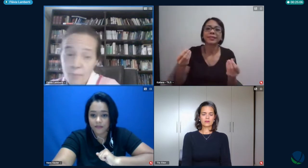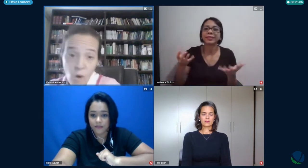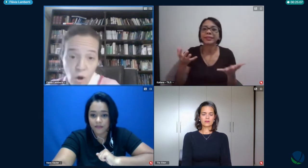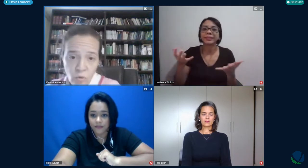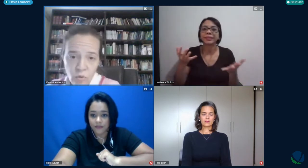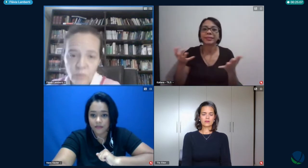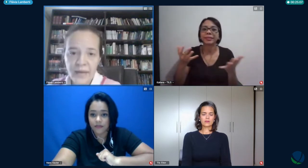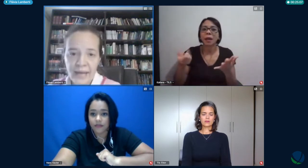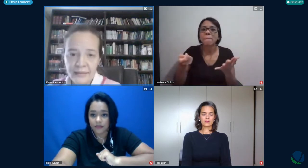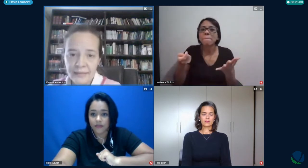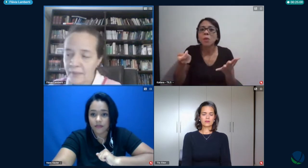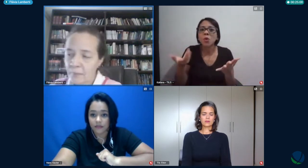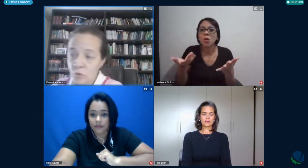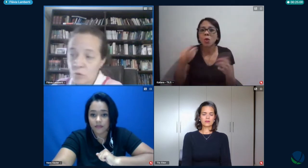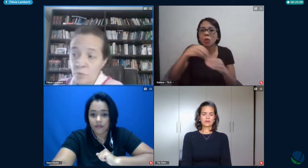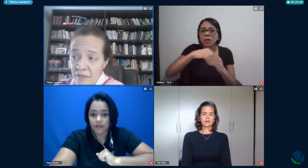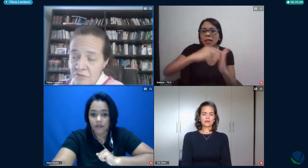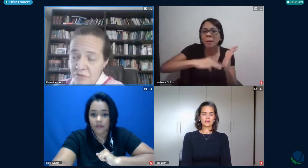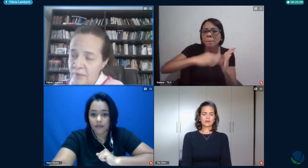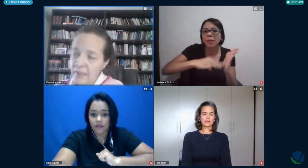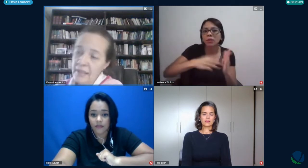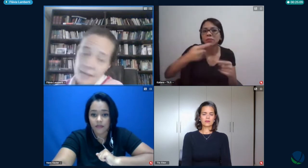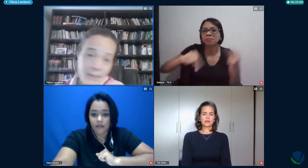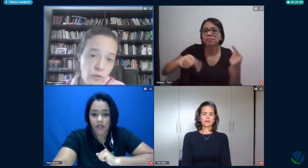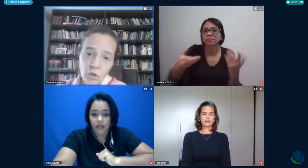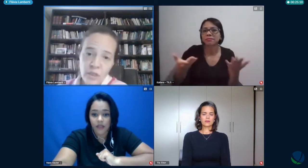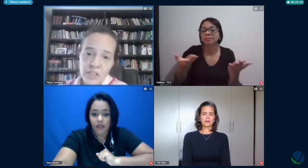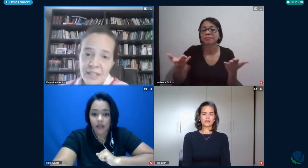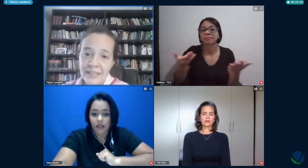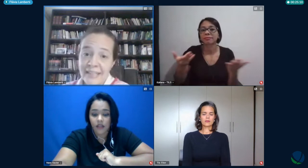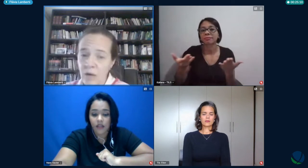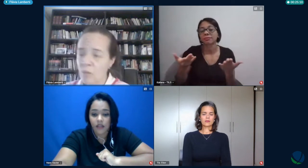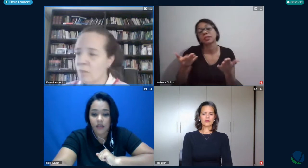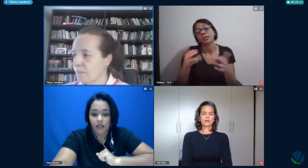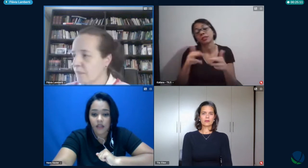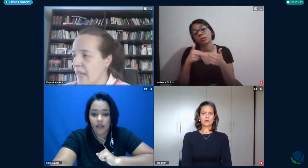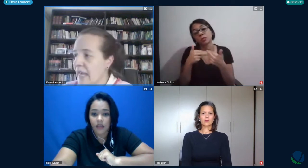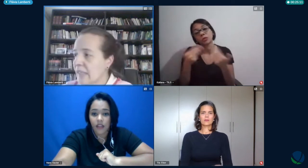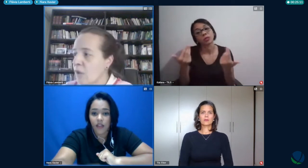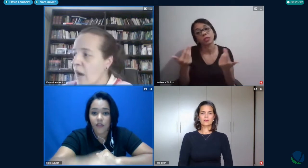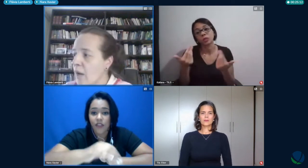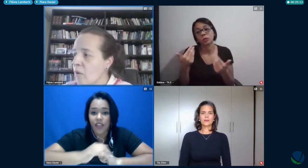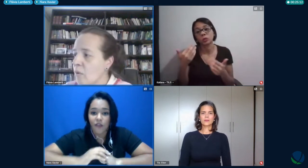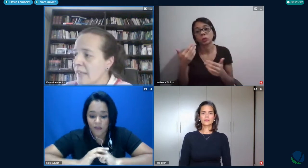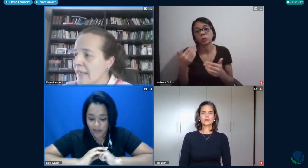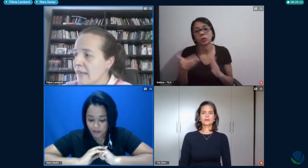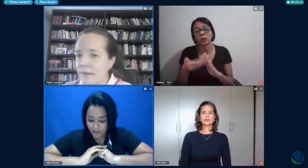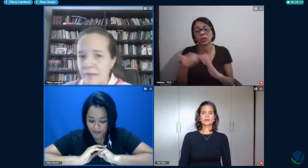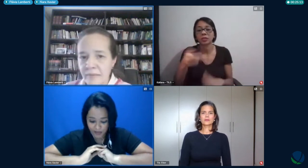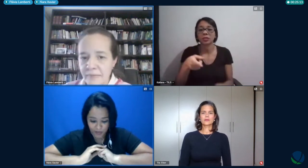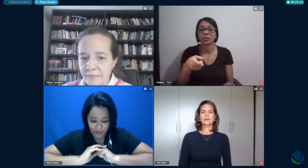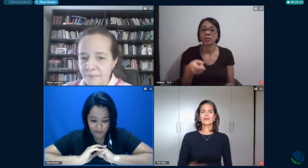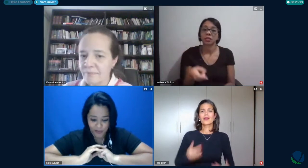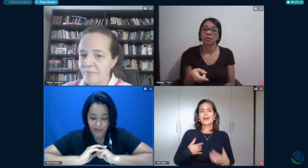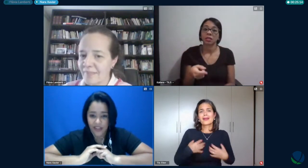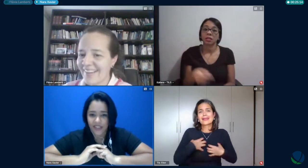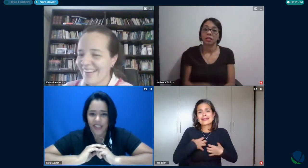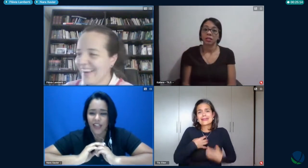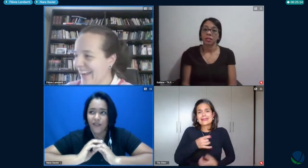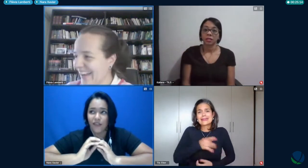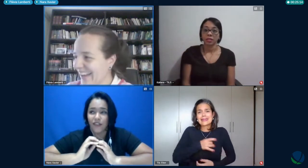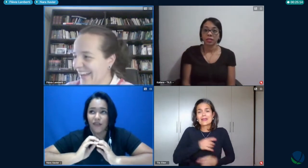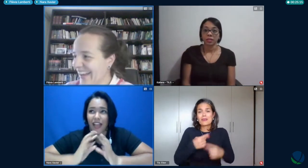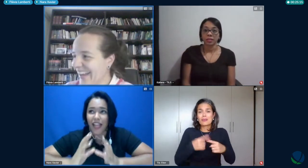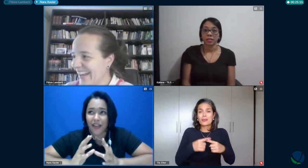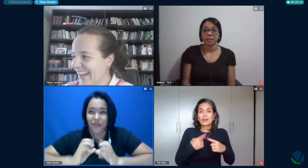é pouco, né, tá muito breve, e na metodologia, não. Eu fiquei com medo, professora, porque eu falei assim,